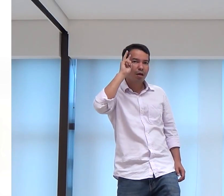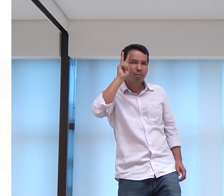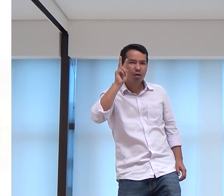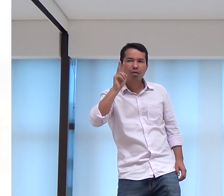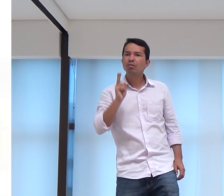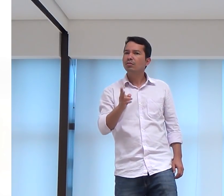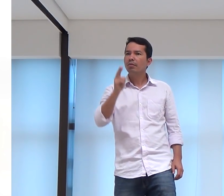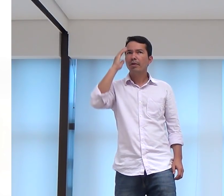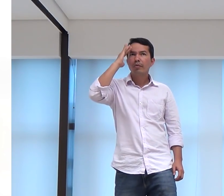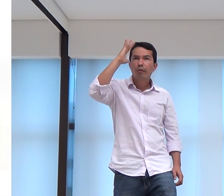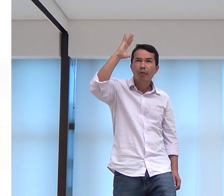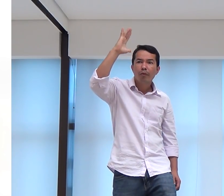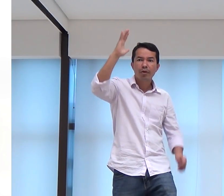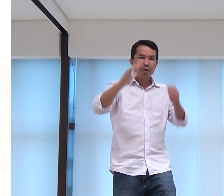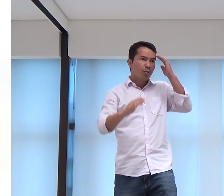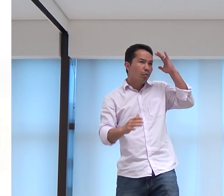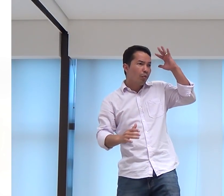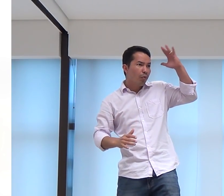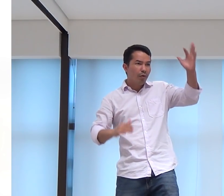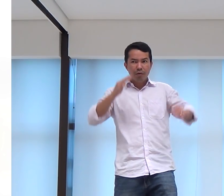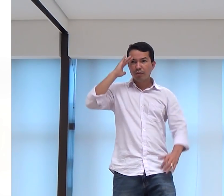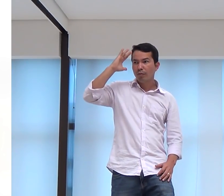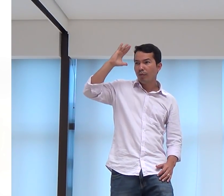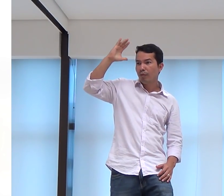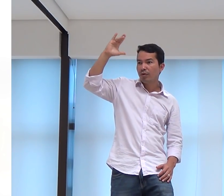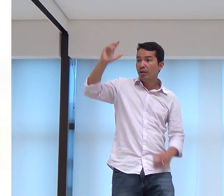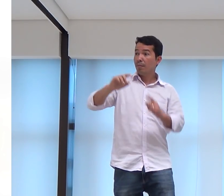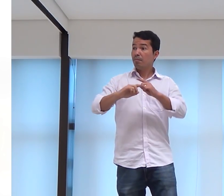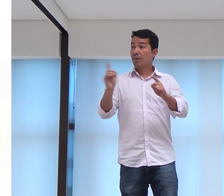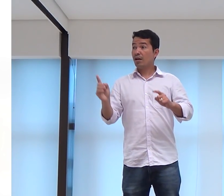vez. Ele sempre sonhava, né? Era um menino sonhador.